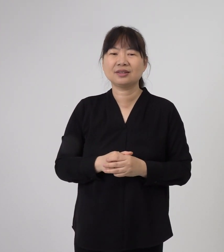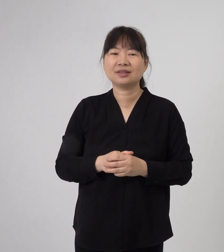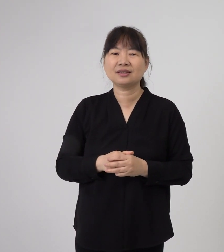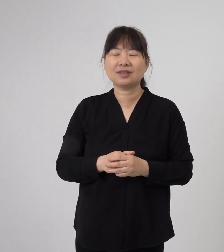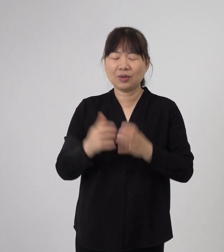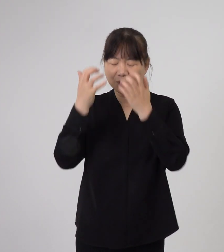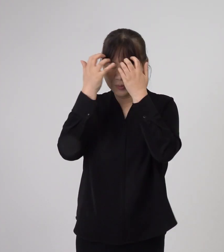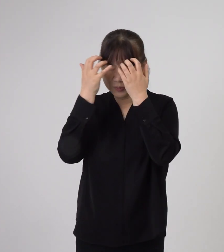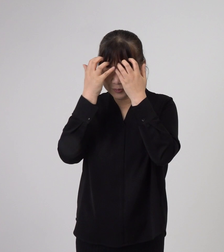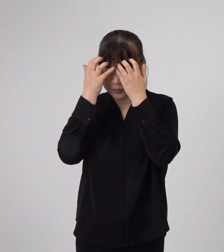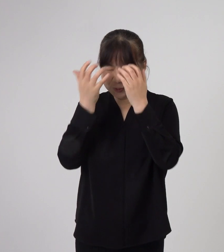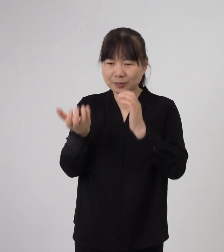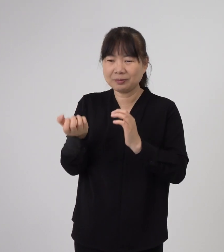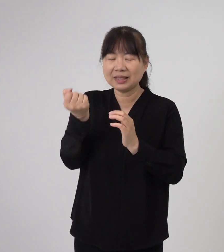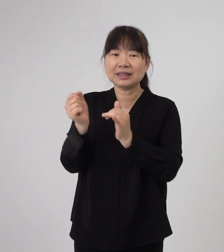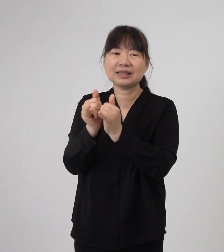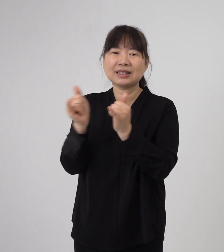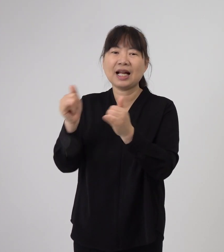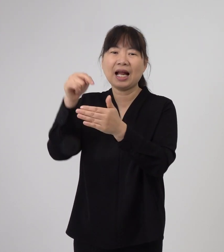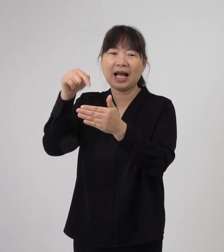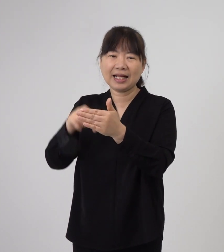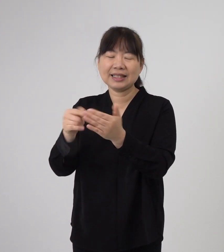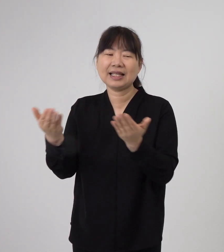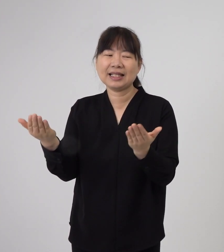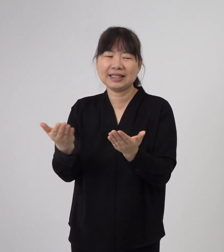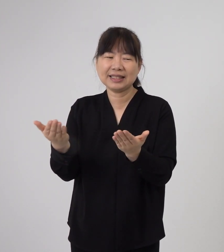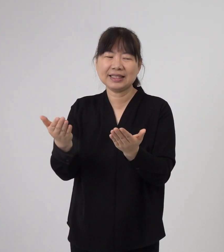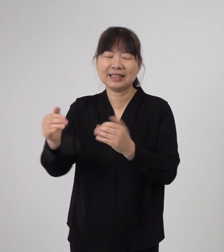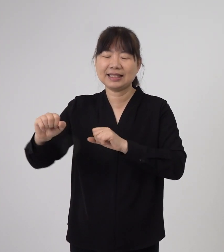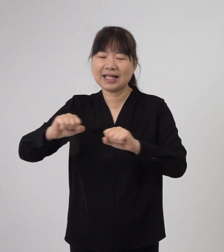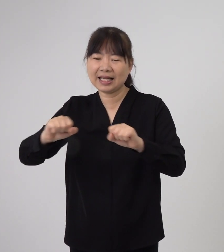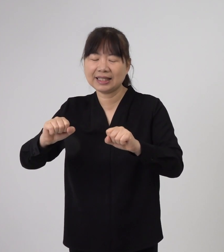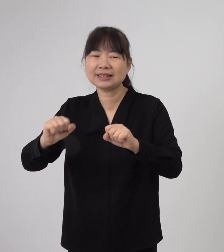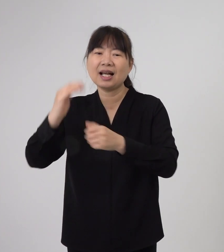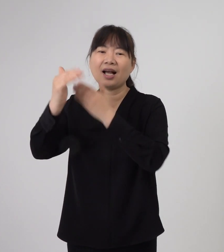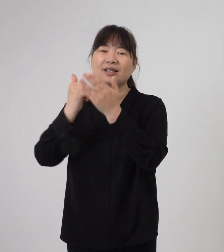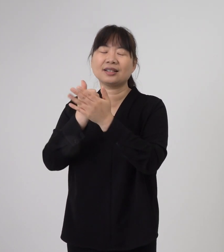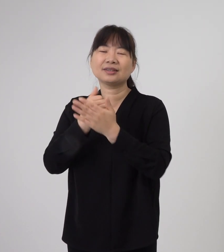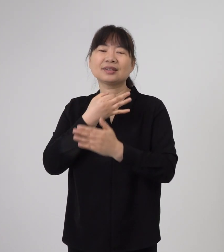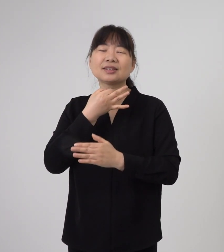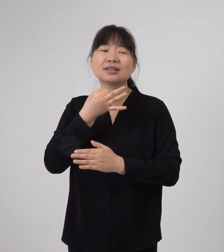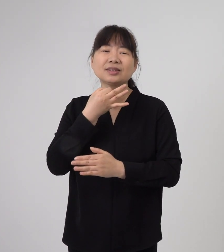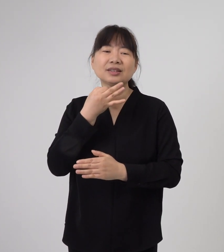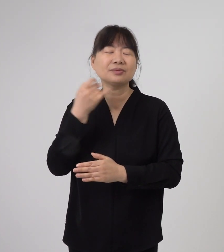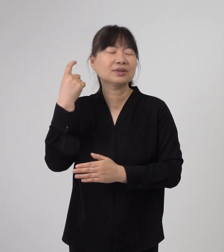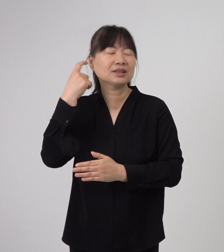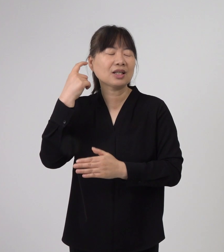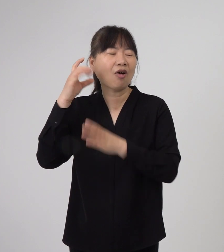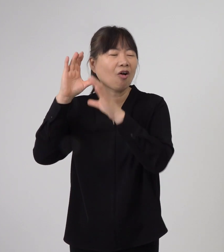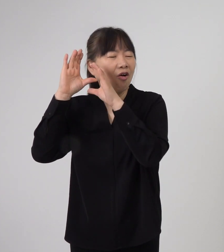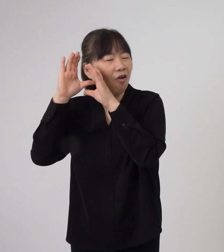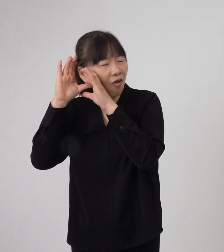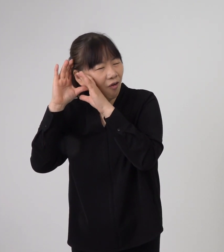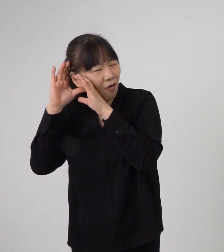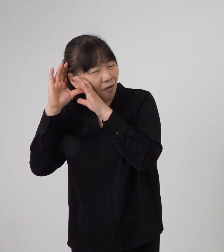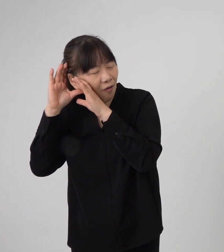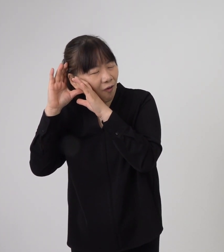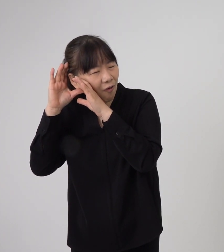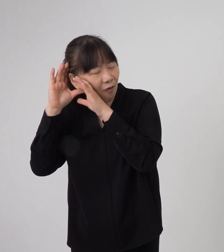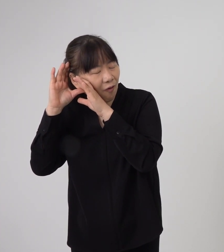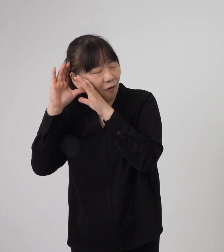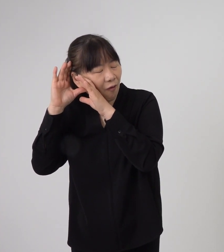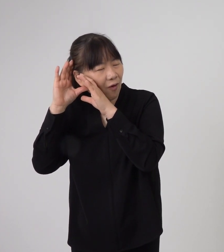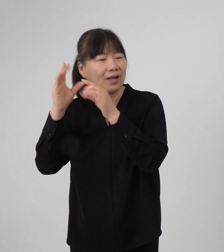고통하는 사람들 속에 일하시는 하나님의 음성에 귀를 기울이는 것이 첫